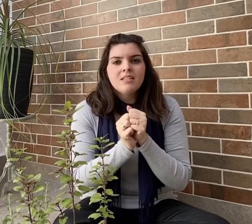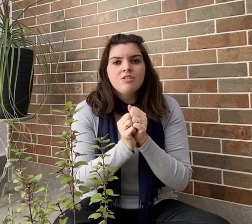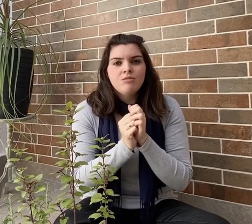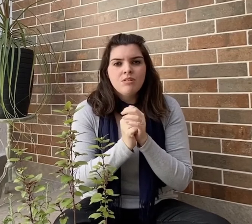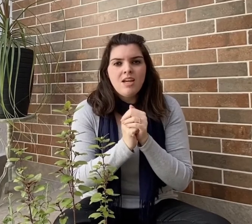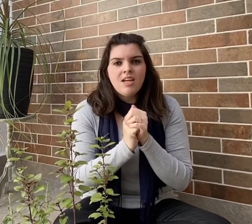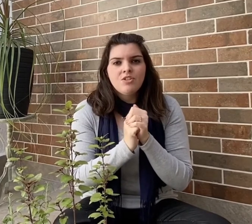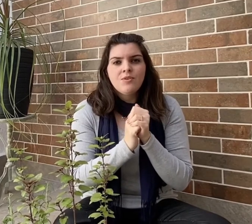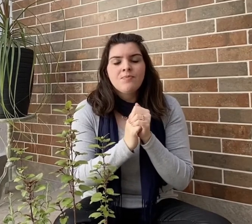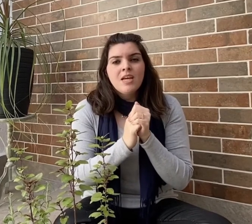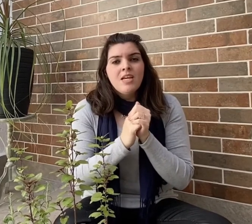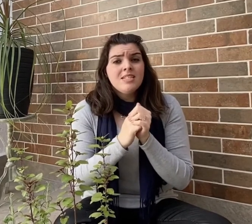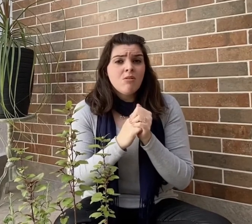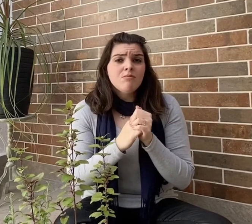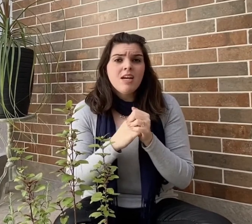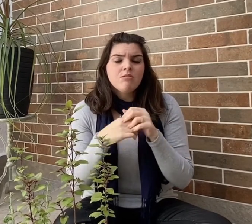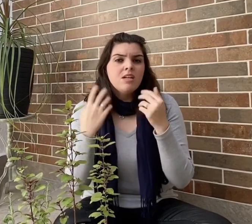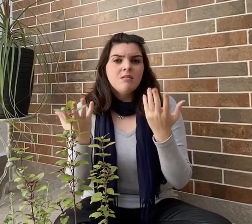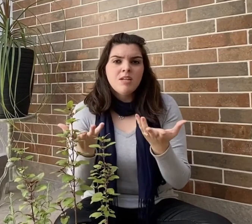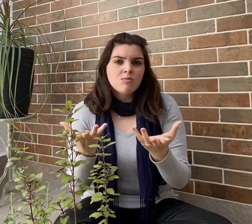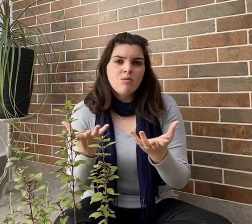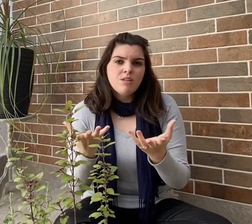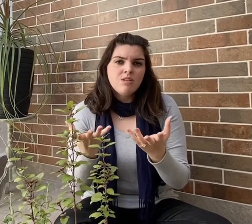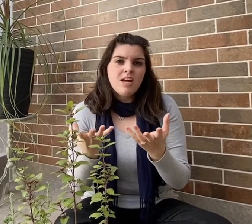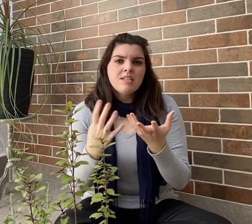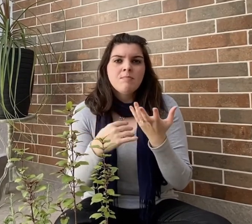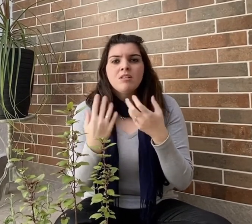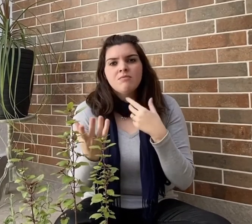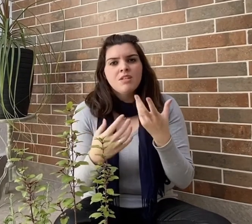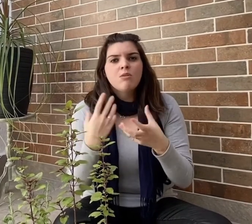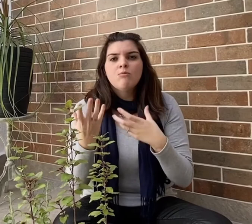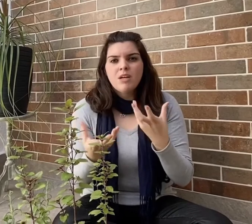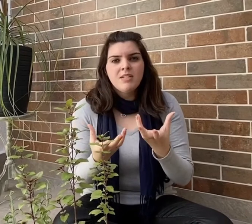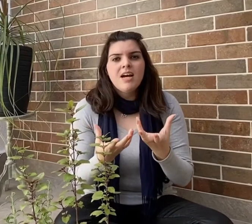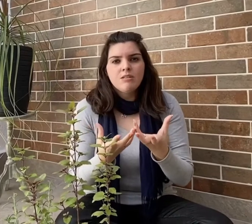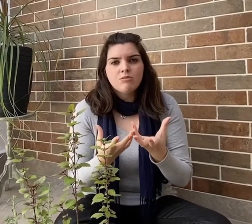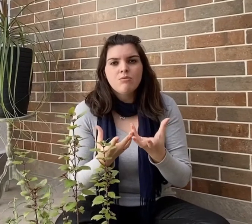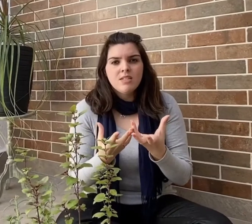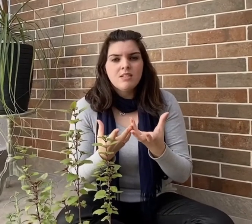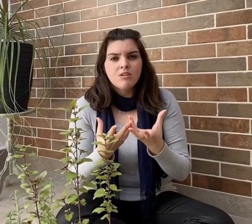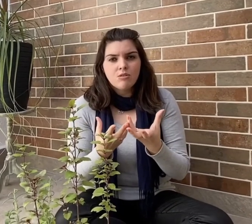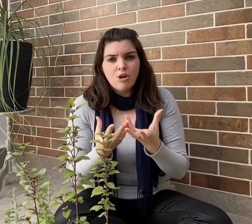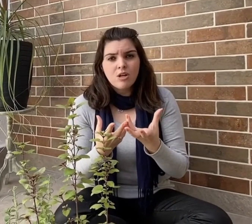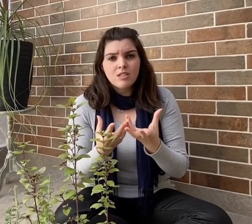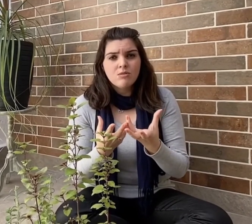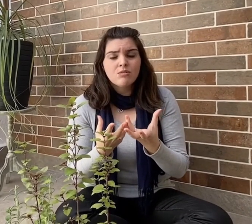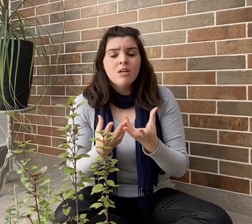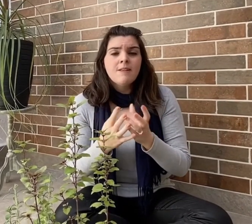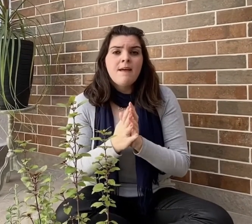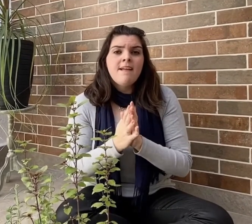de nutriente. E sem contar que os alimentos convencionais podem vir contaminados com esses agrotóxicos, né? E